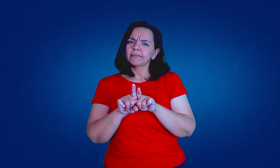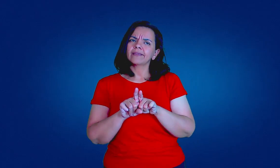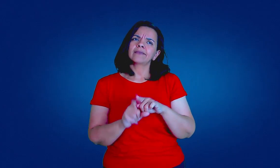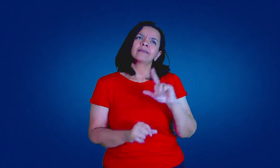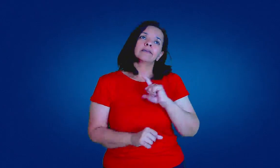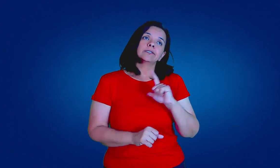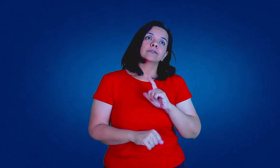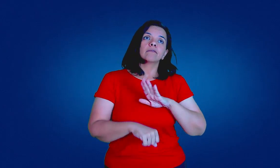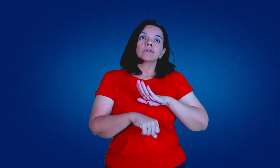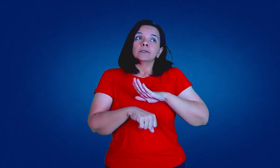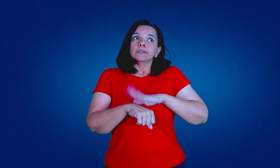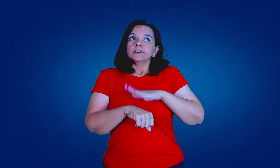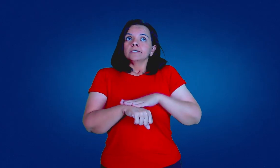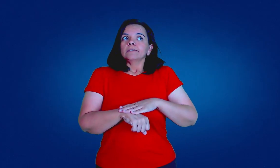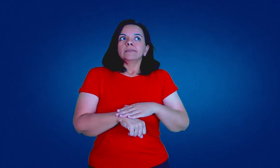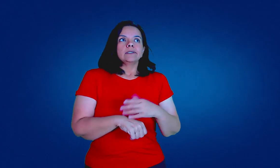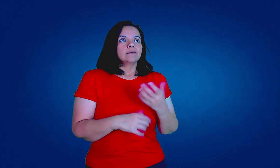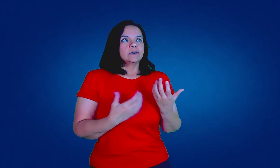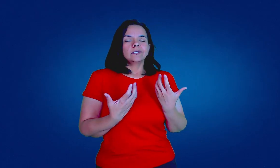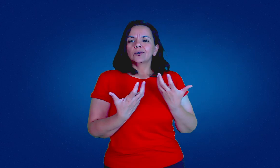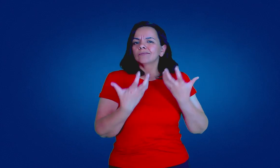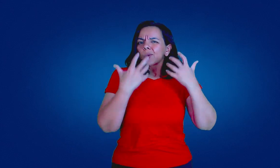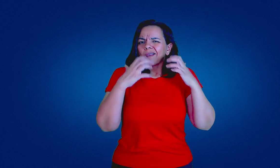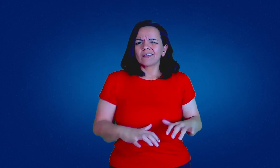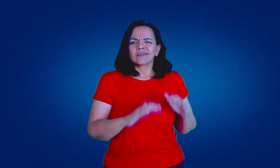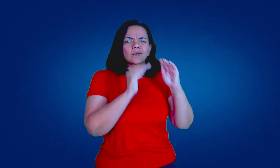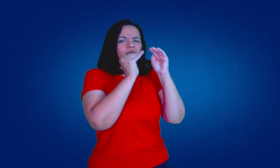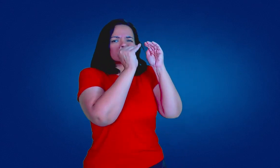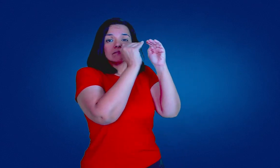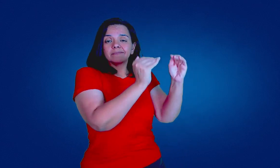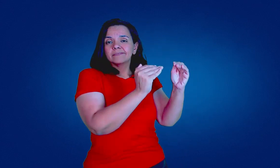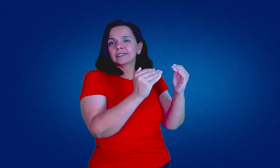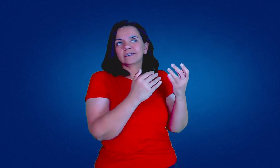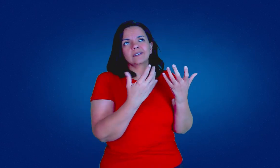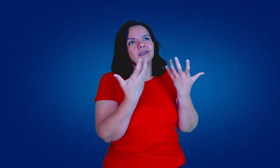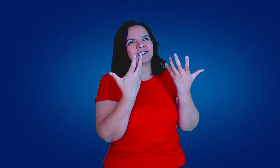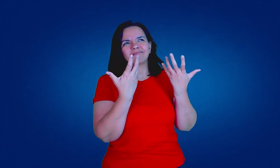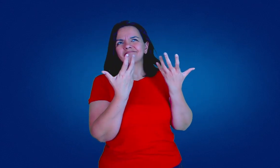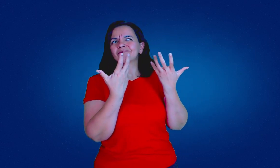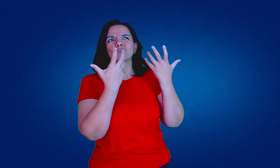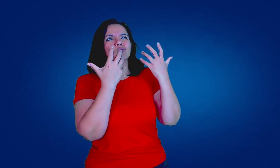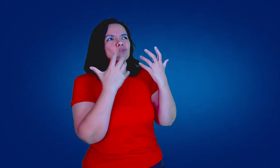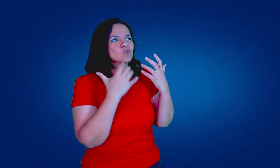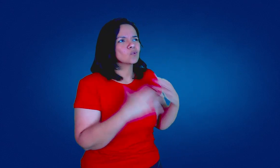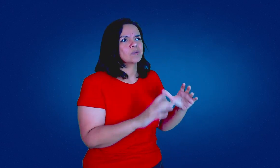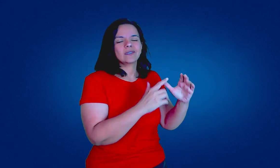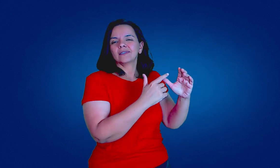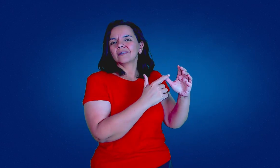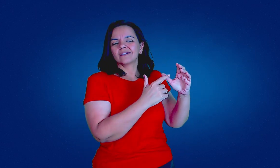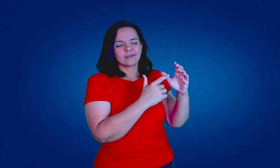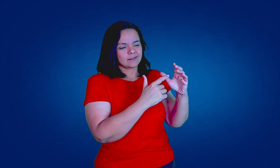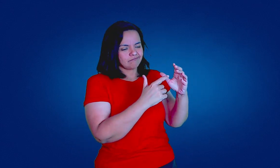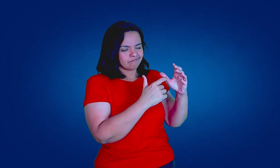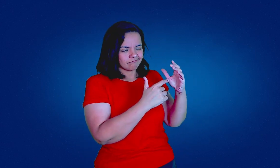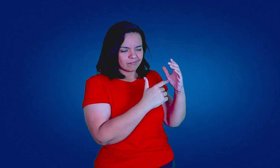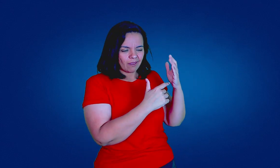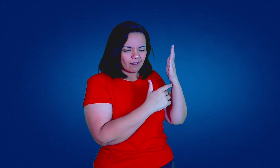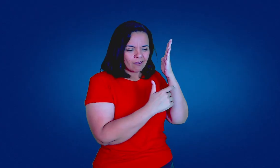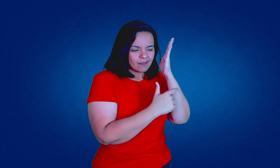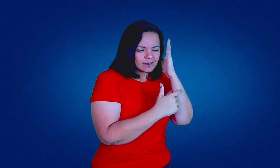Eu também tive várias experiências assim. Eu já tive momentos em que eu não queria